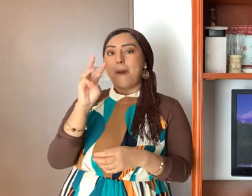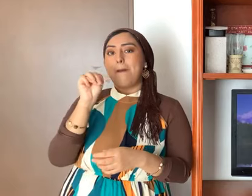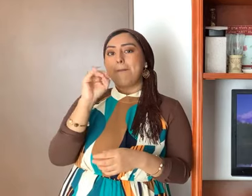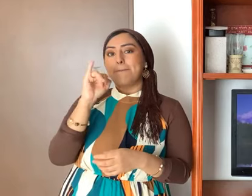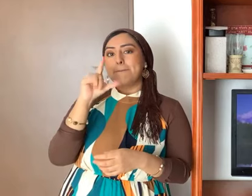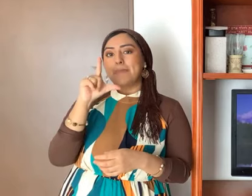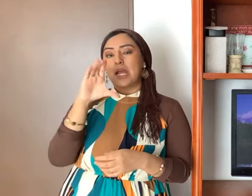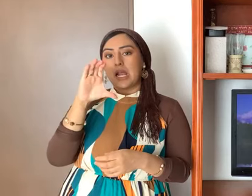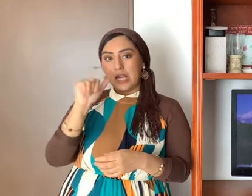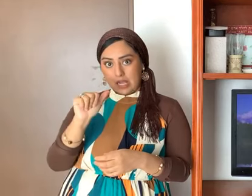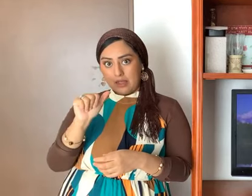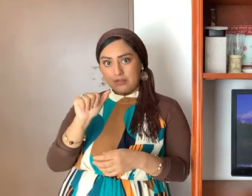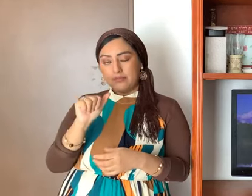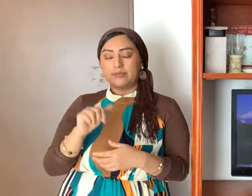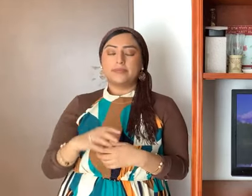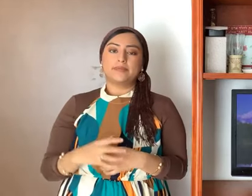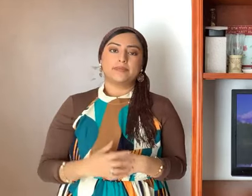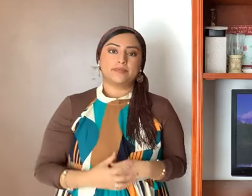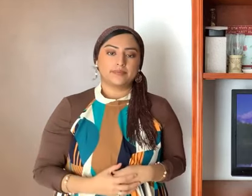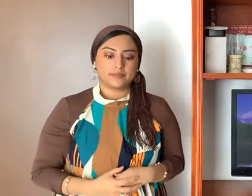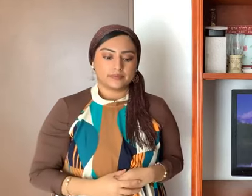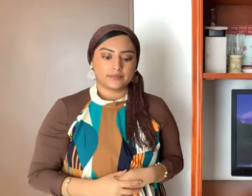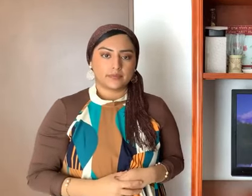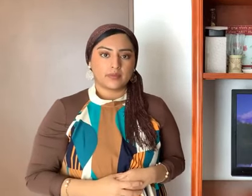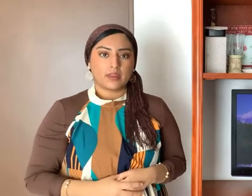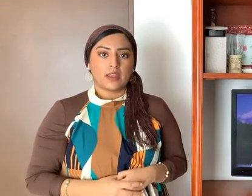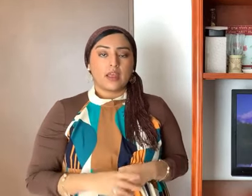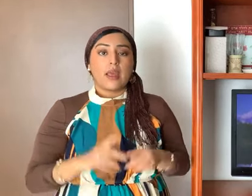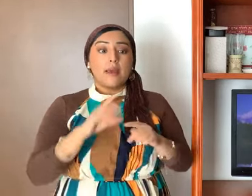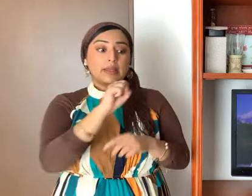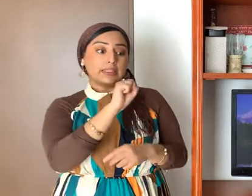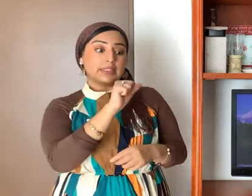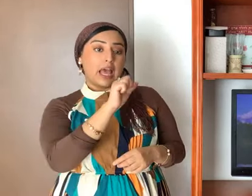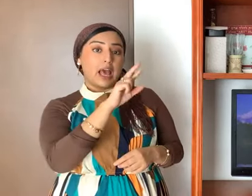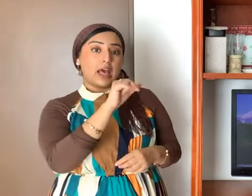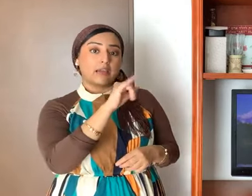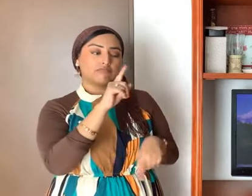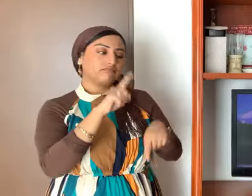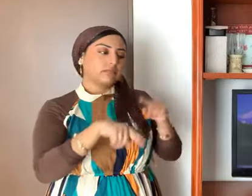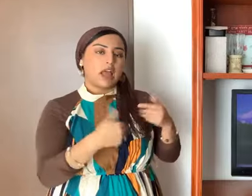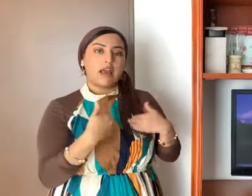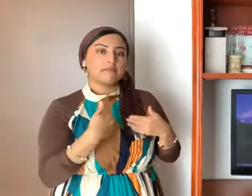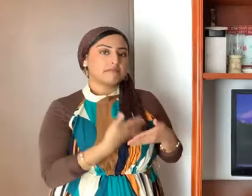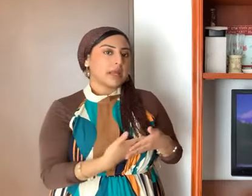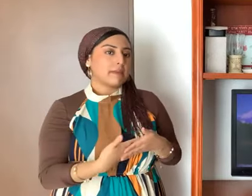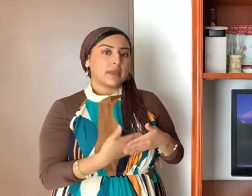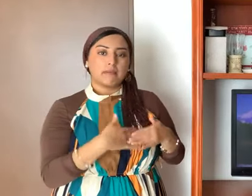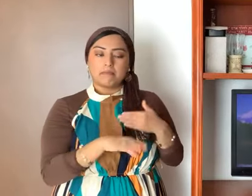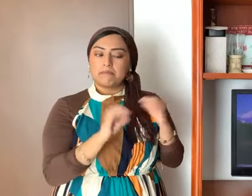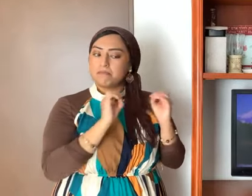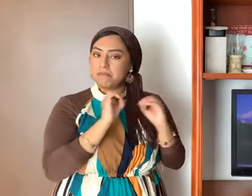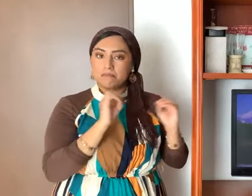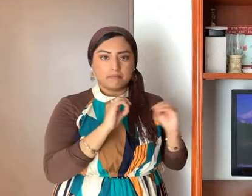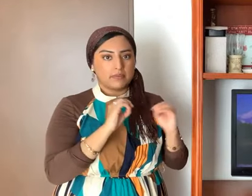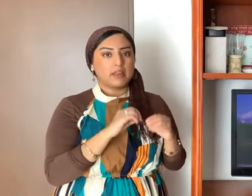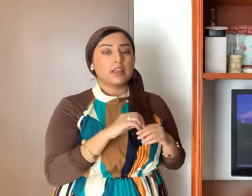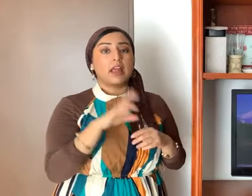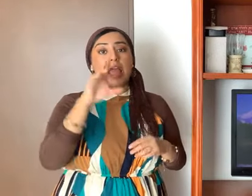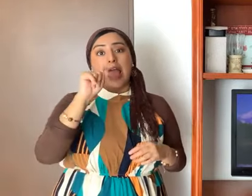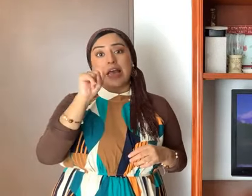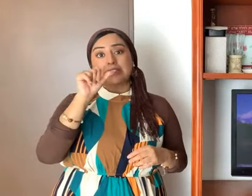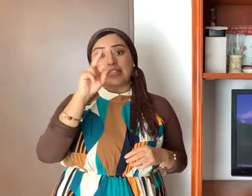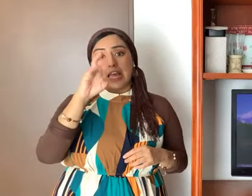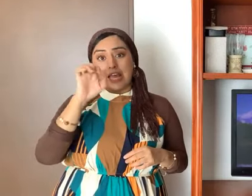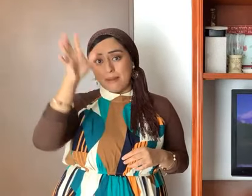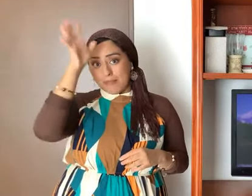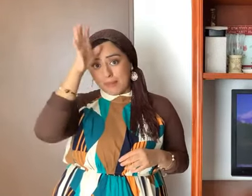de Harán, padre de Milca, de Isca. Mas Sarai era estéril y no tenía hijo. Y tomó Taré a Abraham